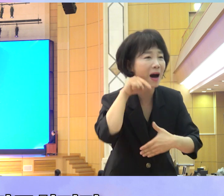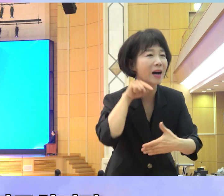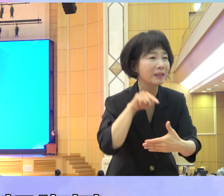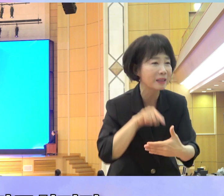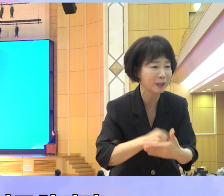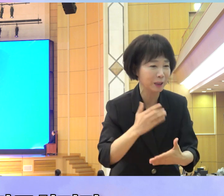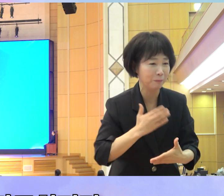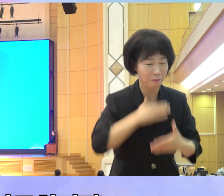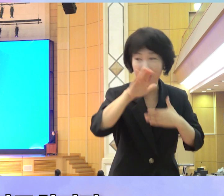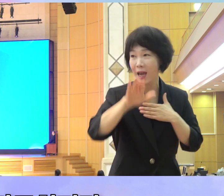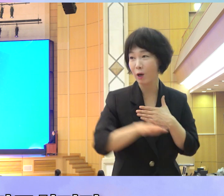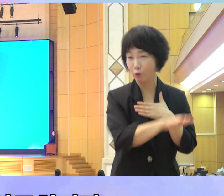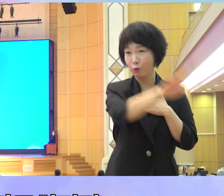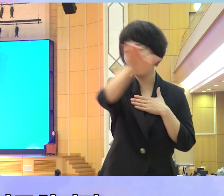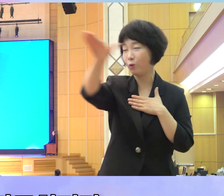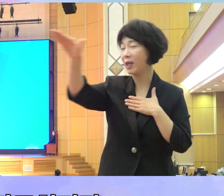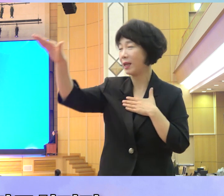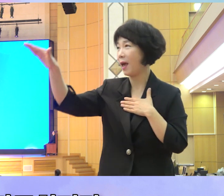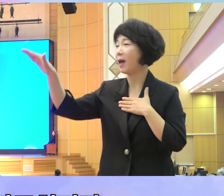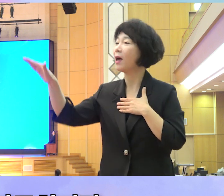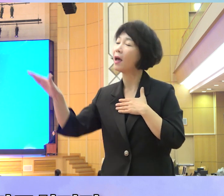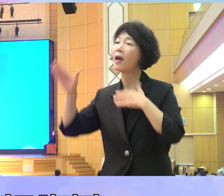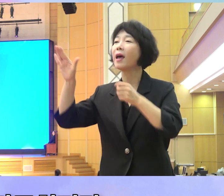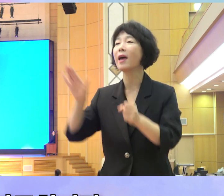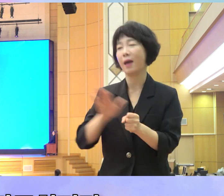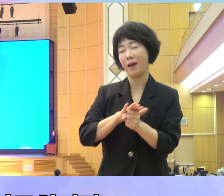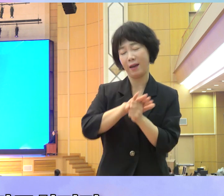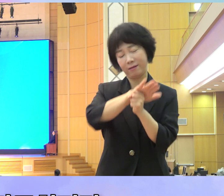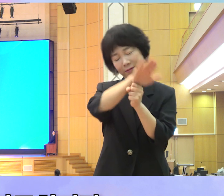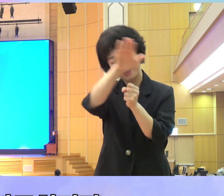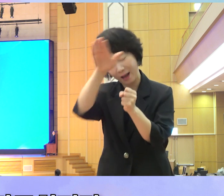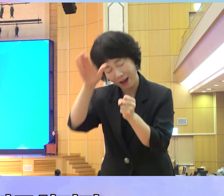당신의 마음에 우리의